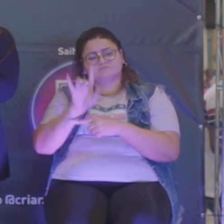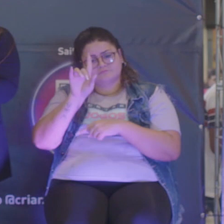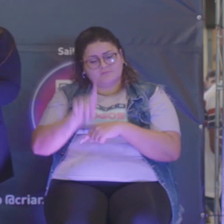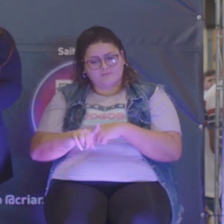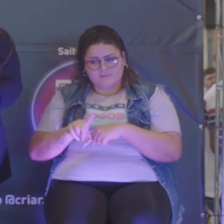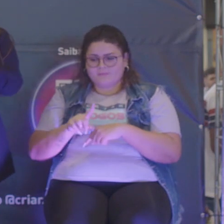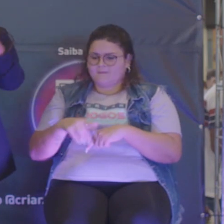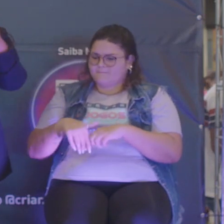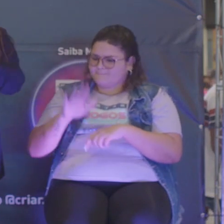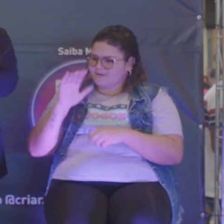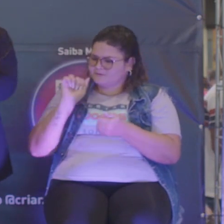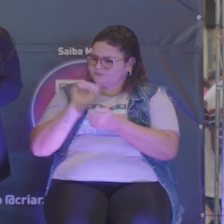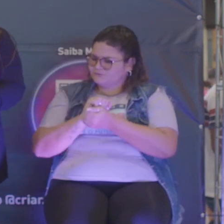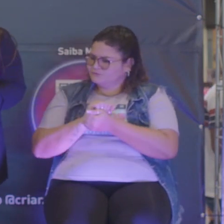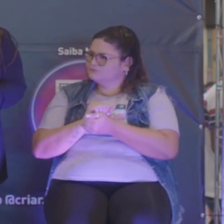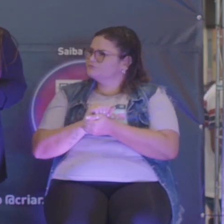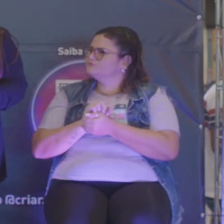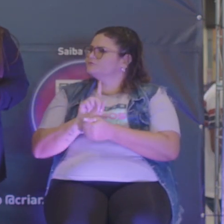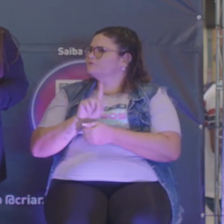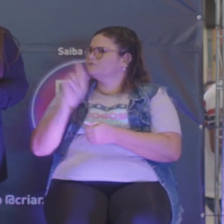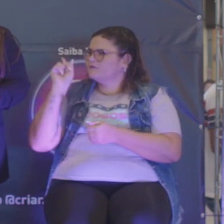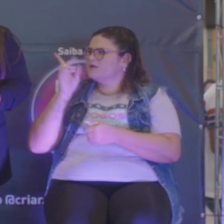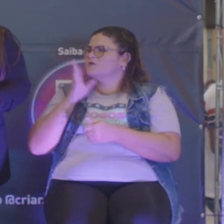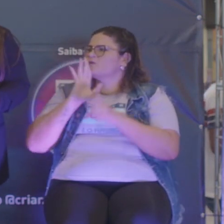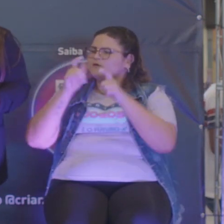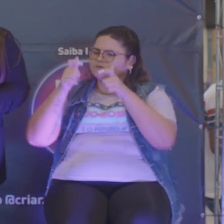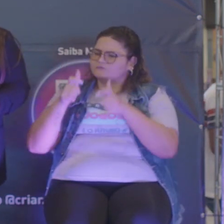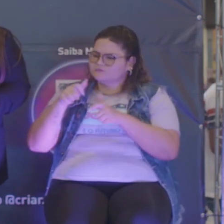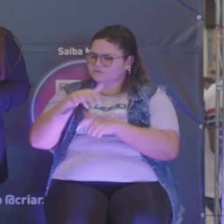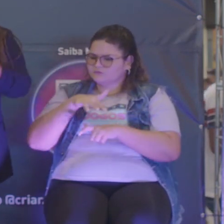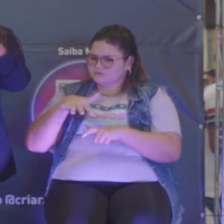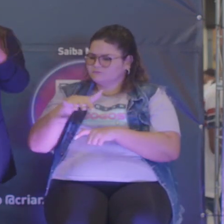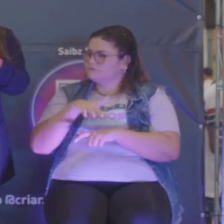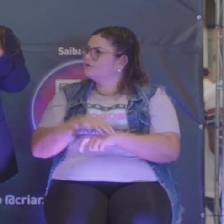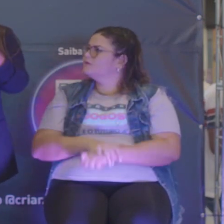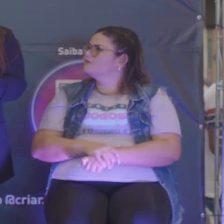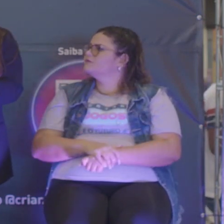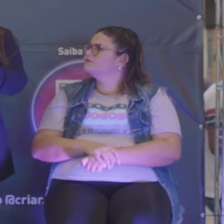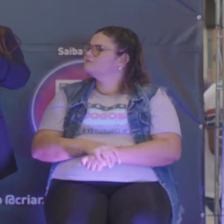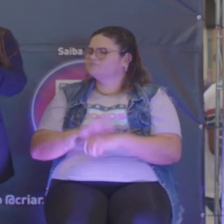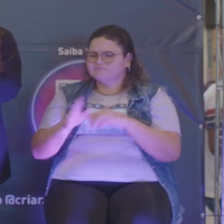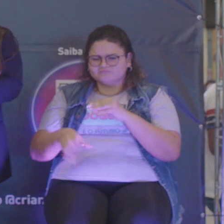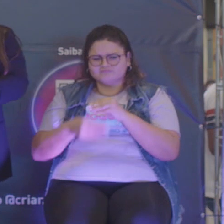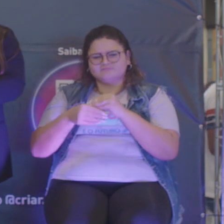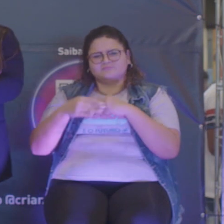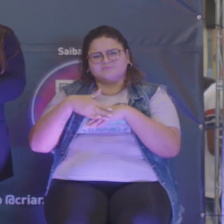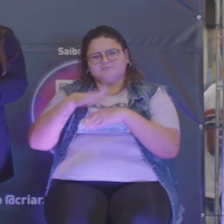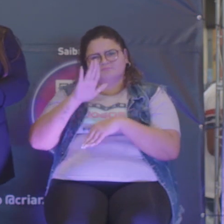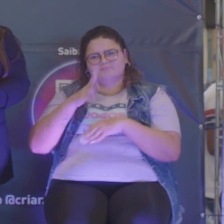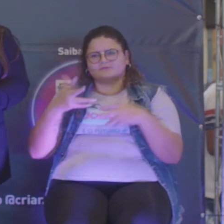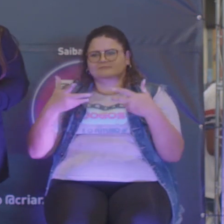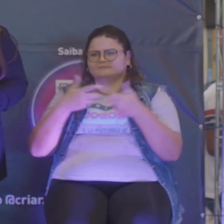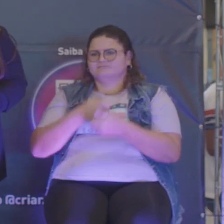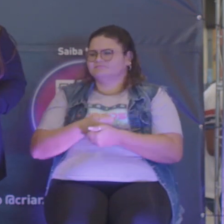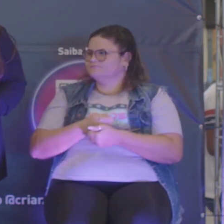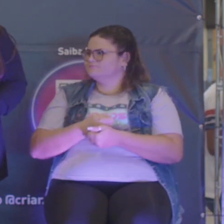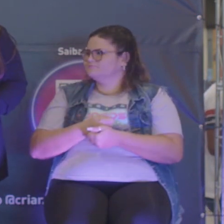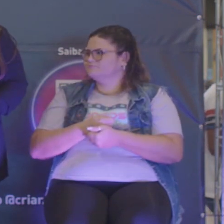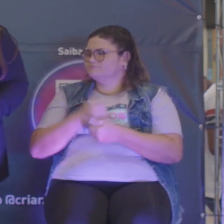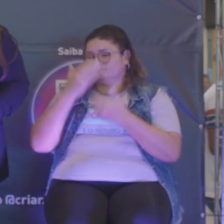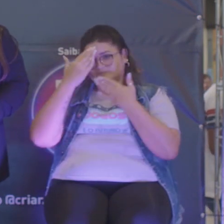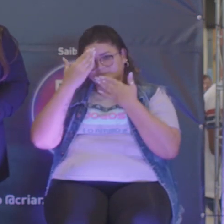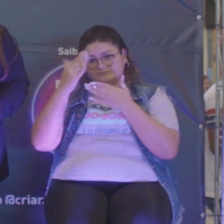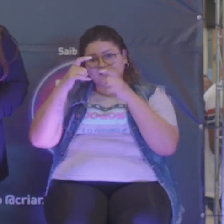esteja mais com a gente, frequente lá o nosso espaço do Futuron e contribua muito mais com aquilo tudo que você tem de aprendizado. Eu que